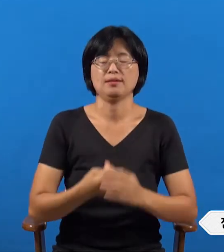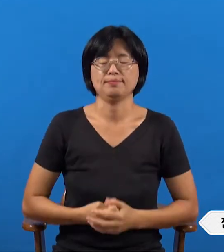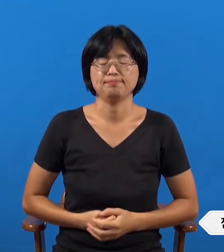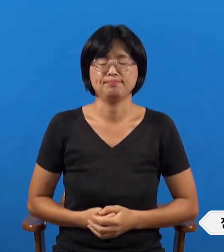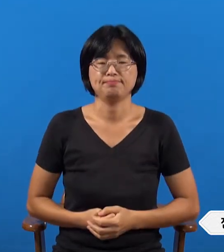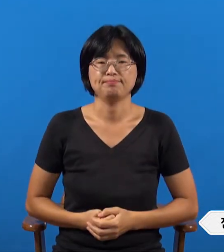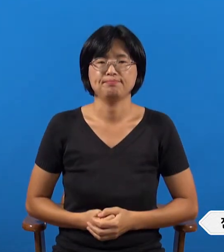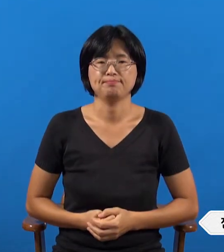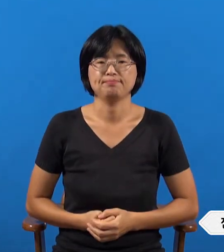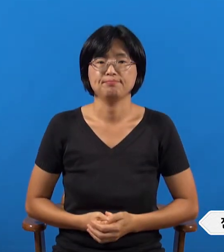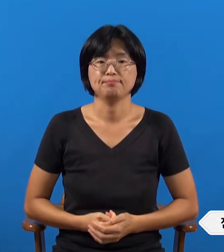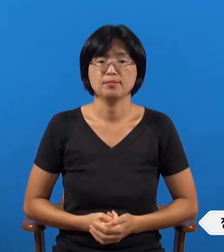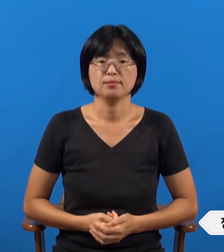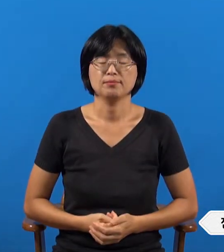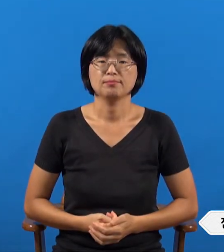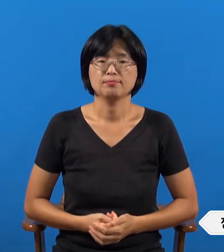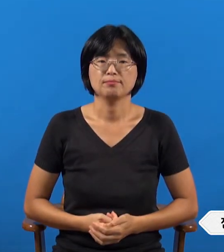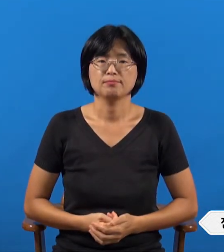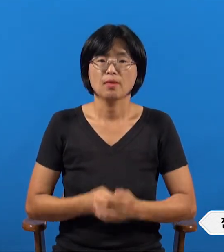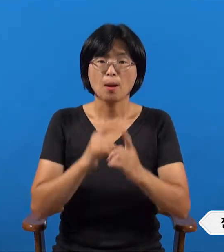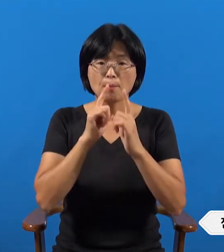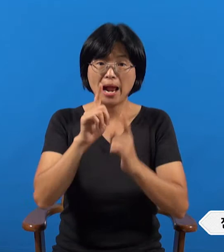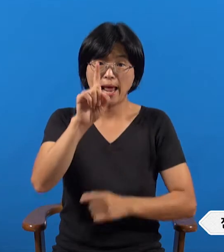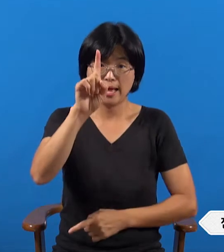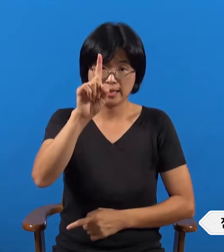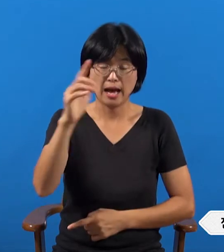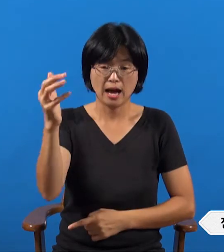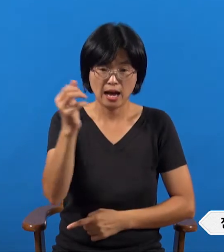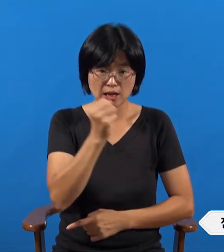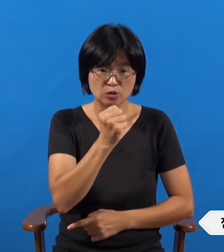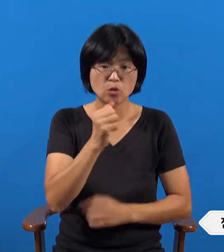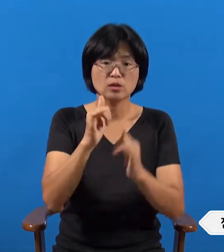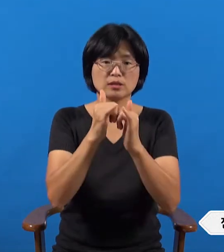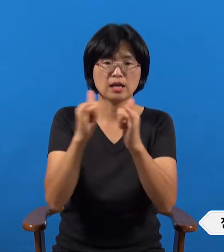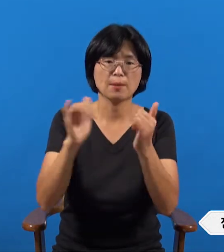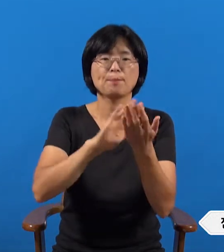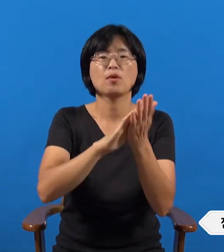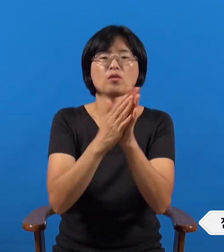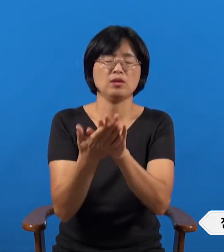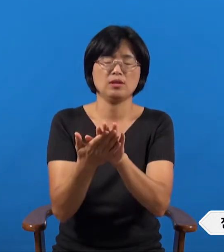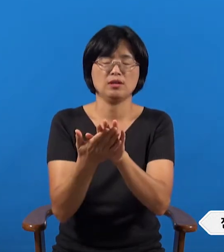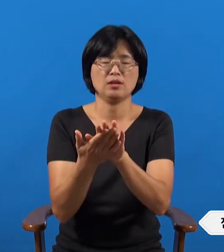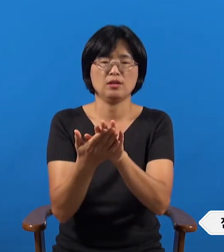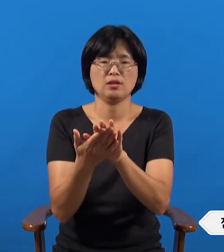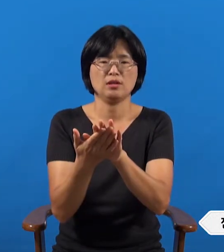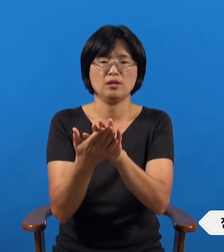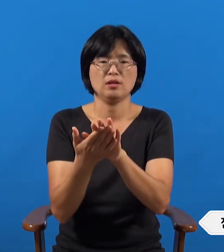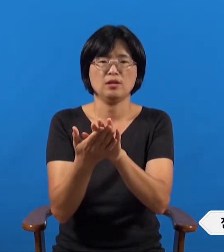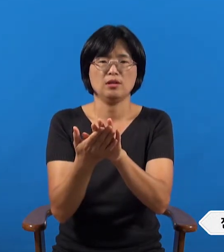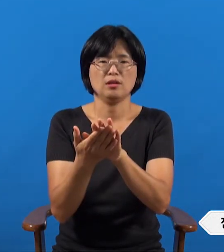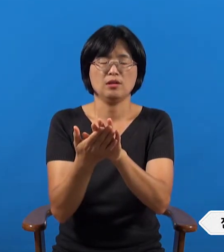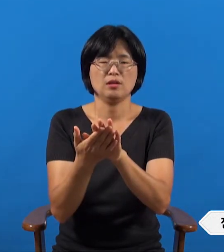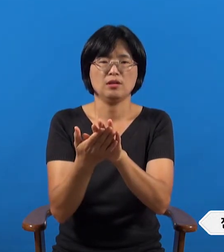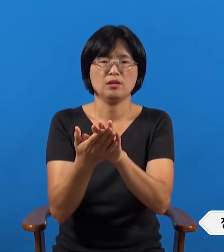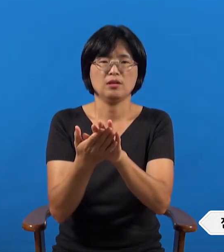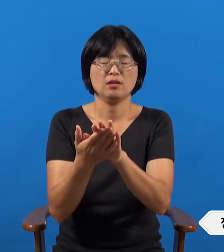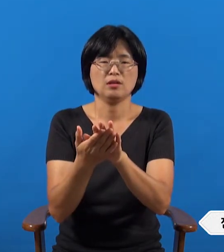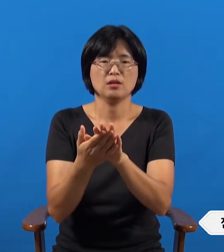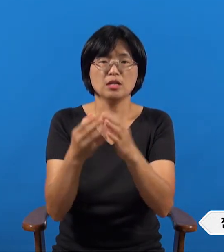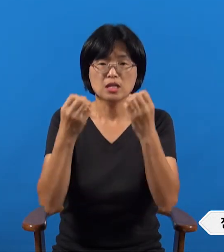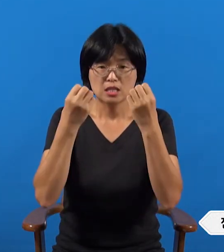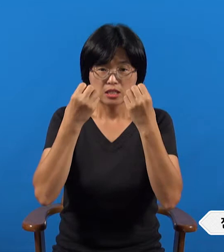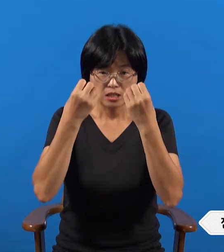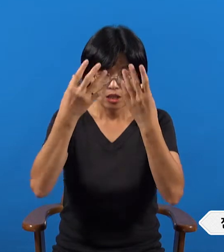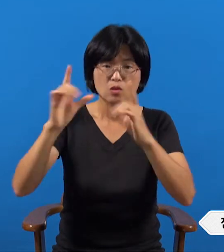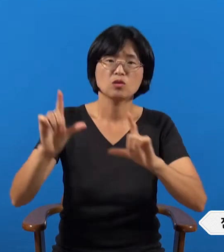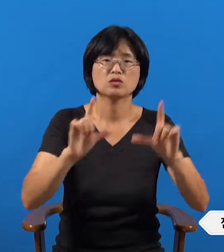사는 변화를 이야기합니다. 말 한마디로 사람이 변합니다. 인생이 변합니다. 새로운